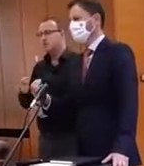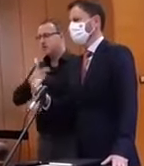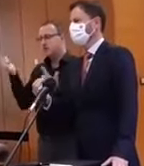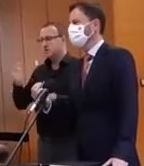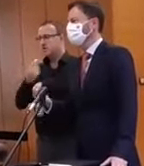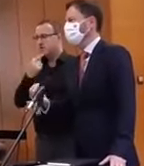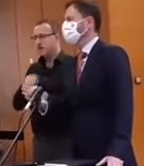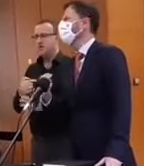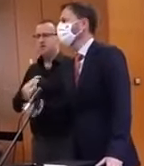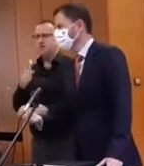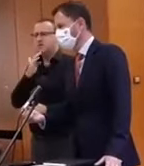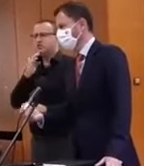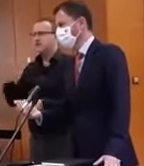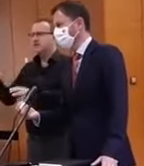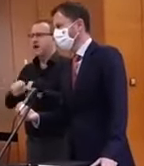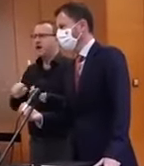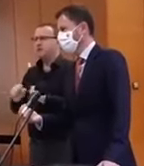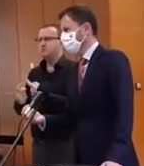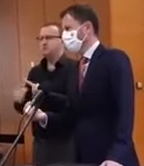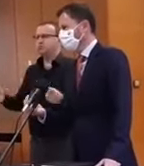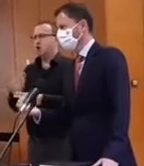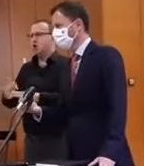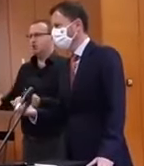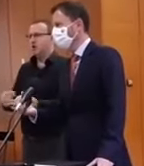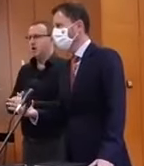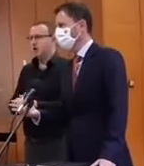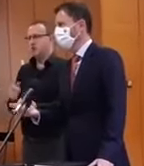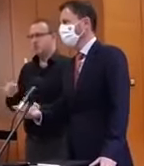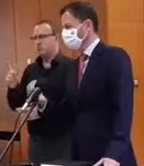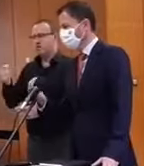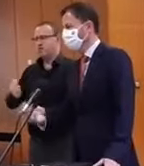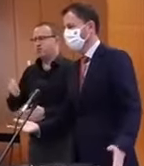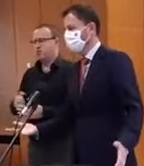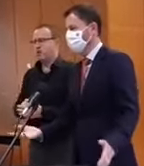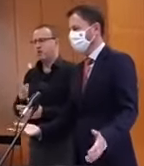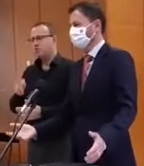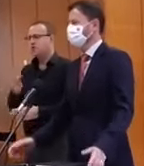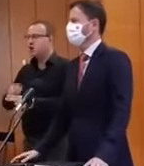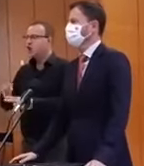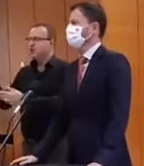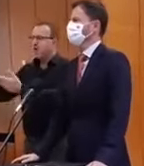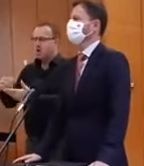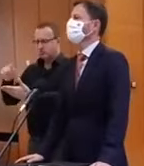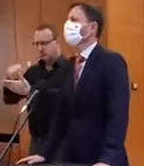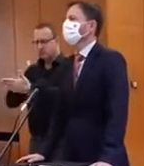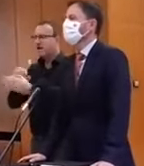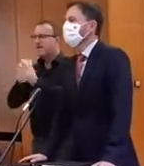jasne povedať, že my nemôžeme schváliť akékoľvek riešenie. To zase takto nefunguje. Musí byť kvalitatívne.